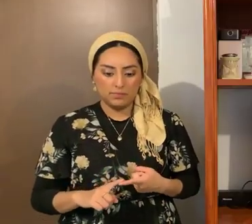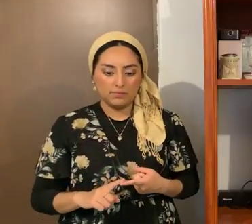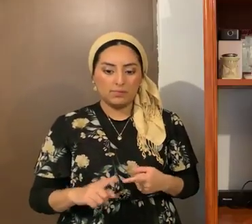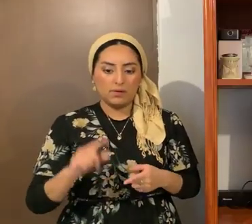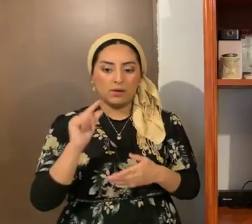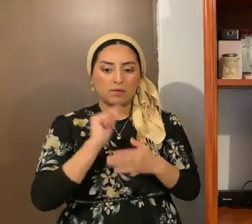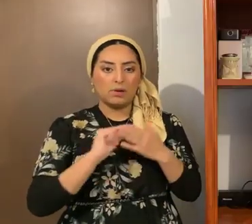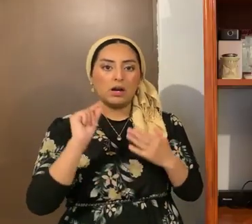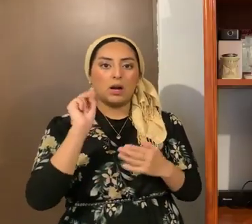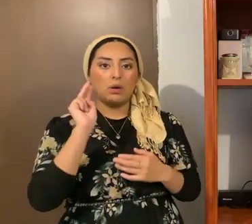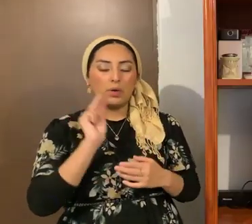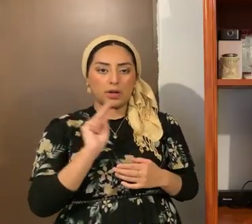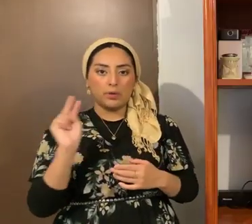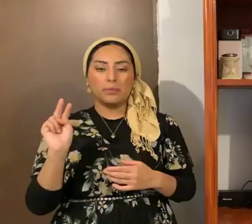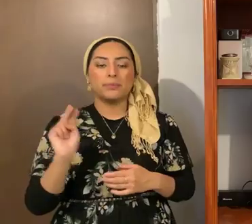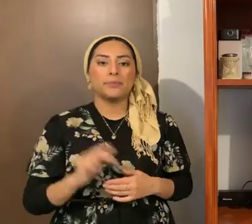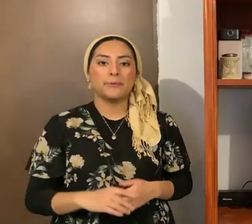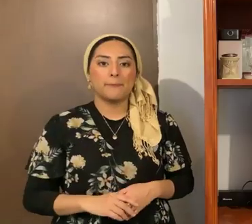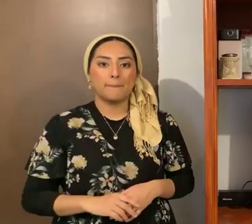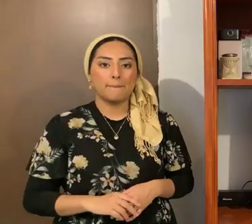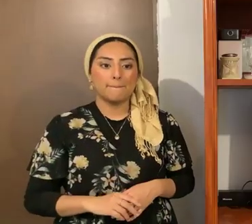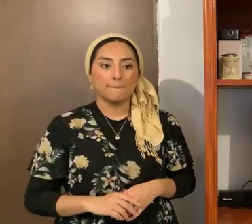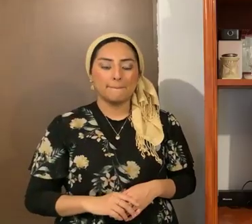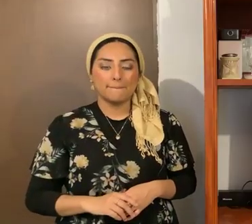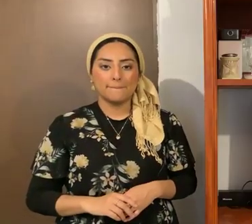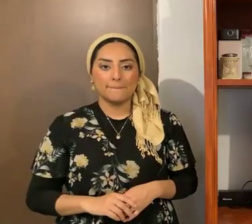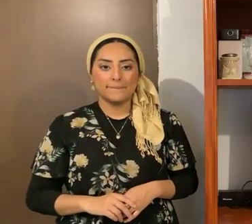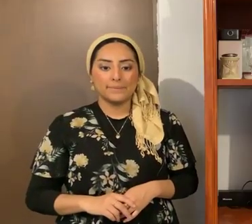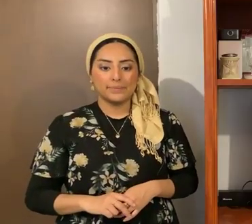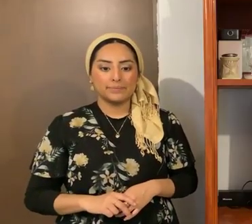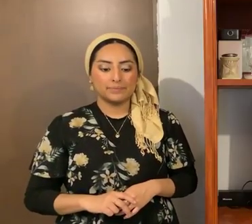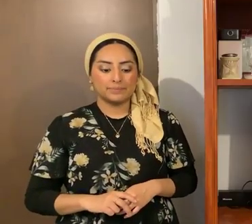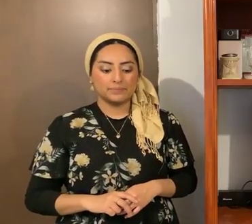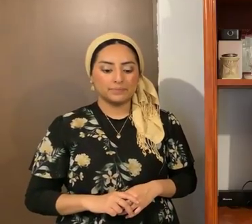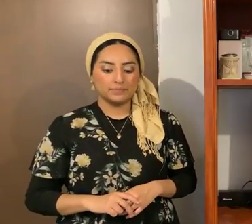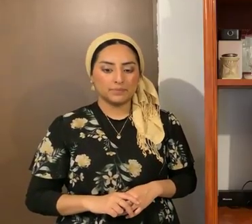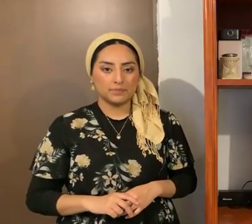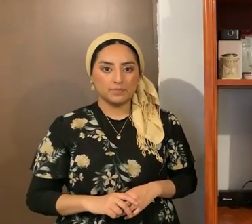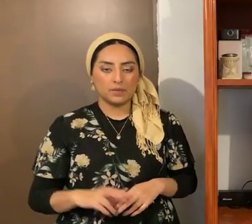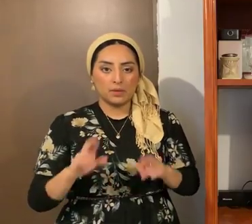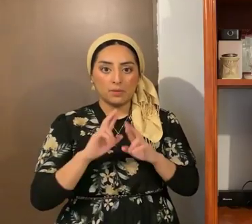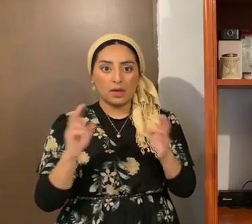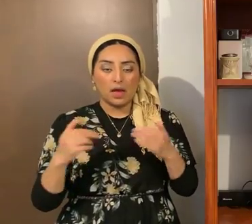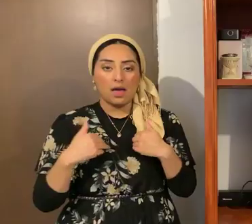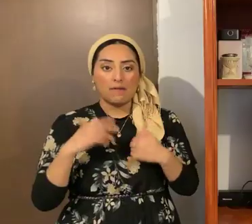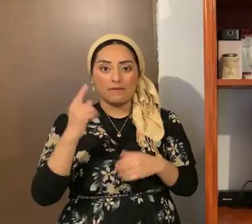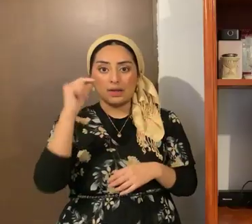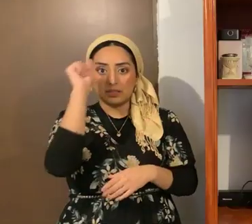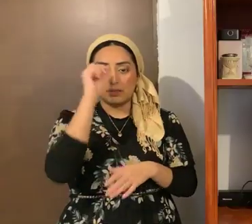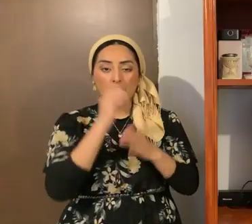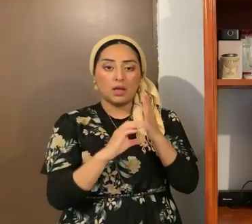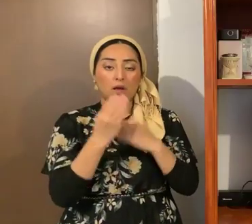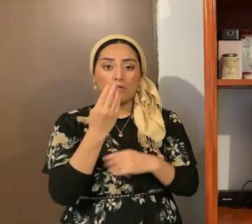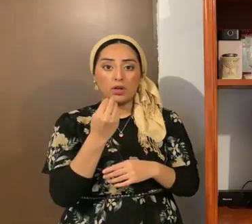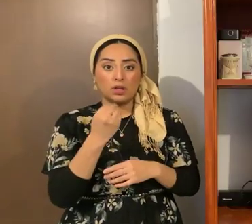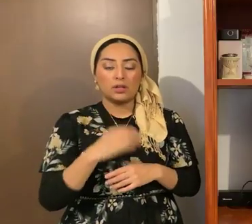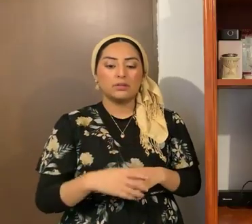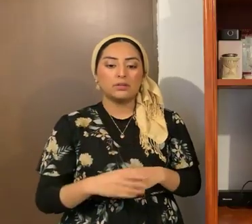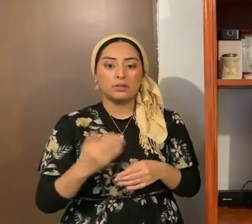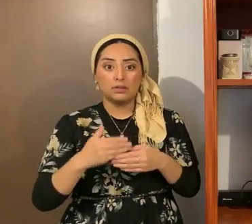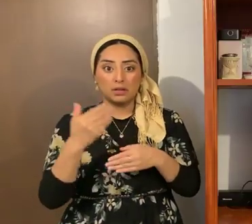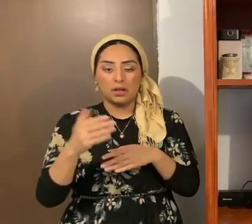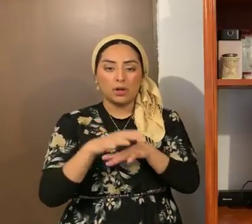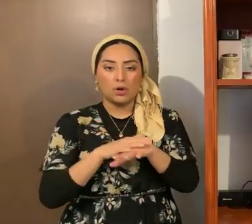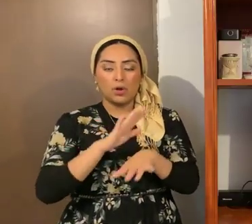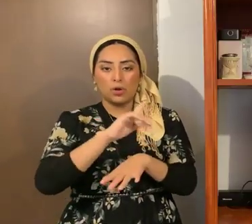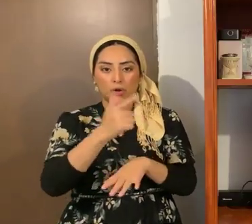el 22. Vamos a ir hacia el 22. Tienen 1 Samuel 14, y ya después con